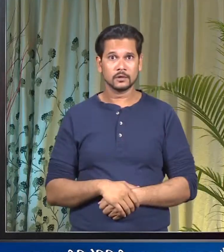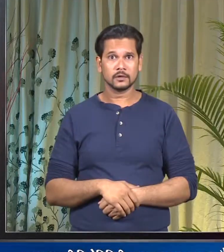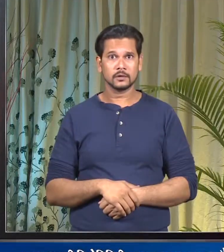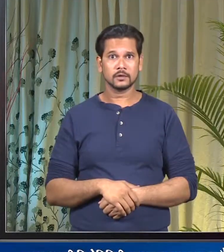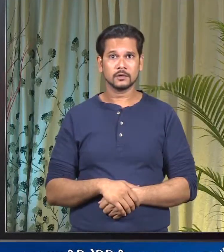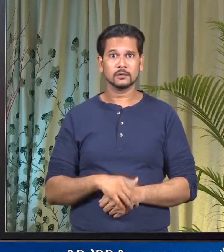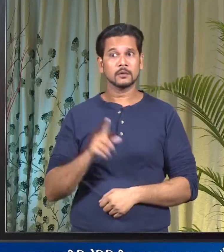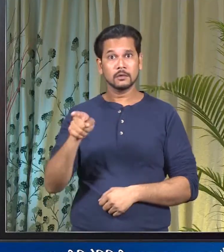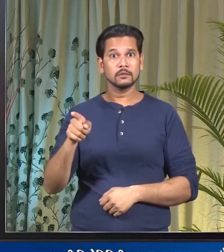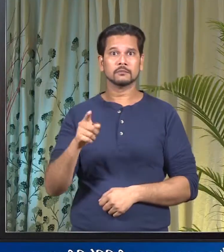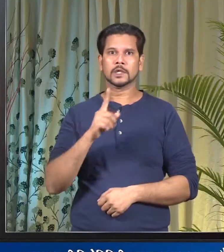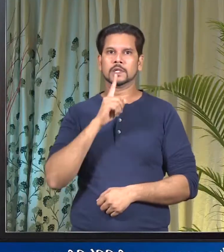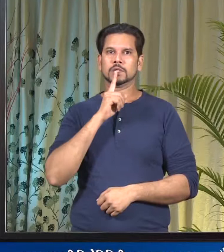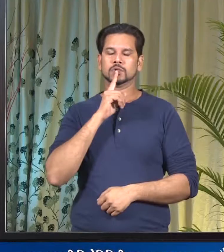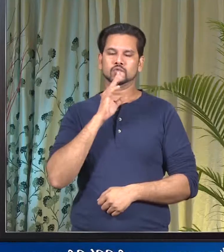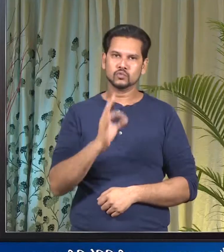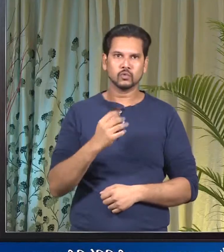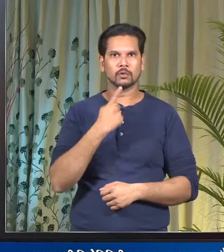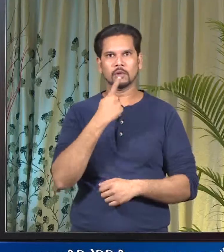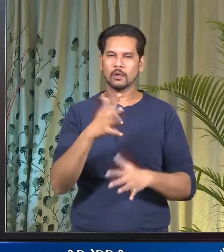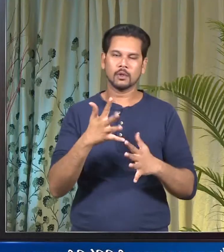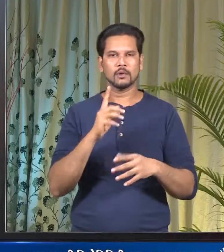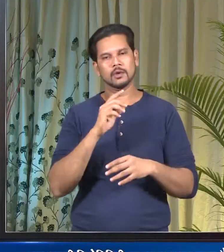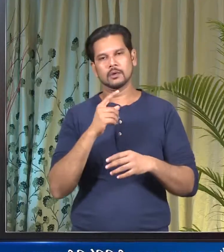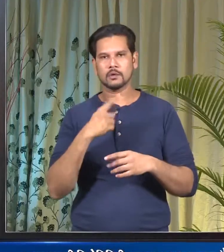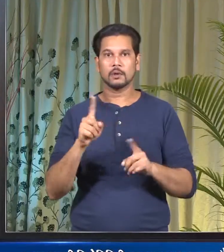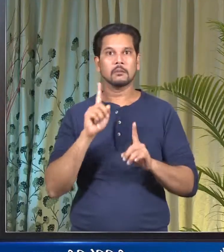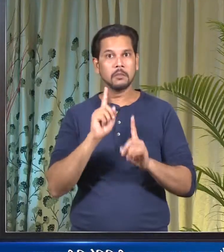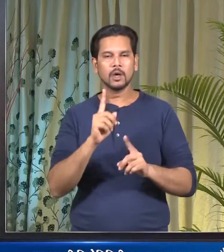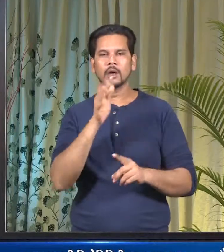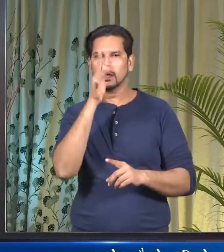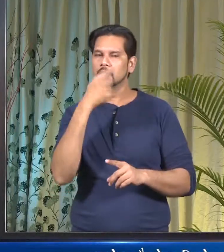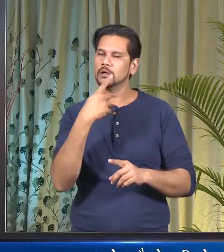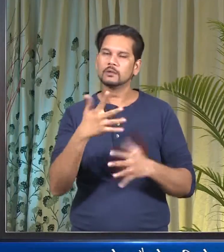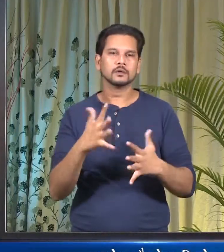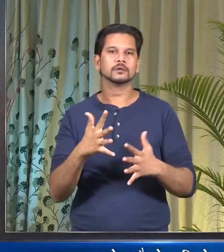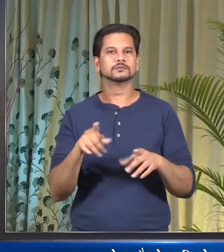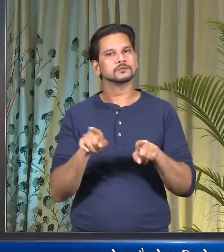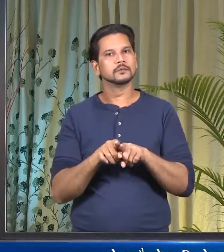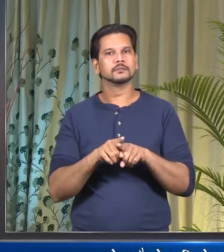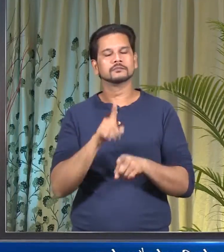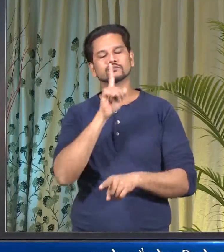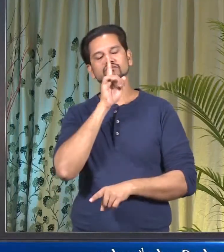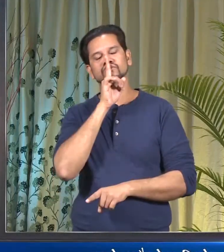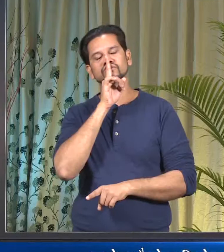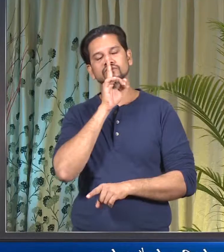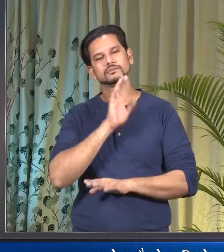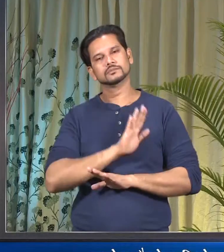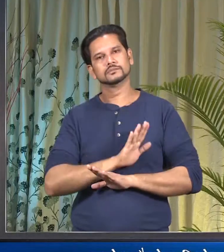नहीं बोलेगा लेकिन जूट भी नहीं बोलेगा चुप रहेगा चुप रहेगा